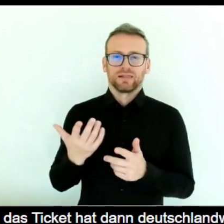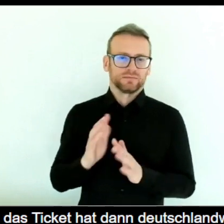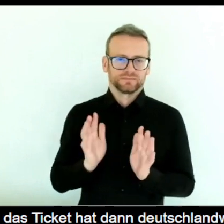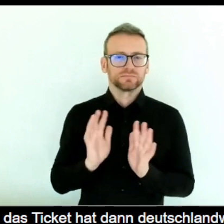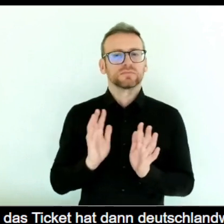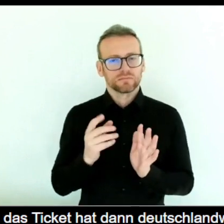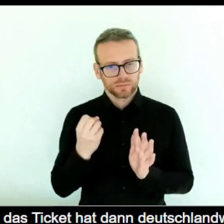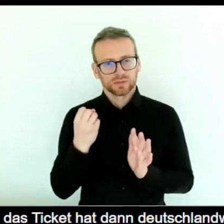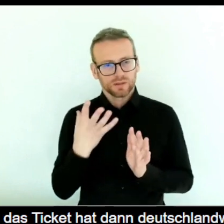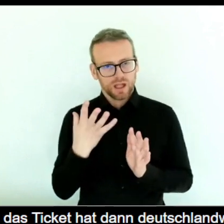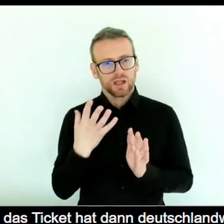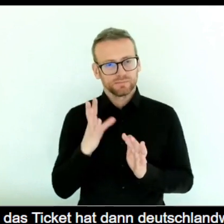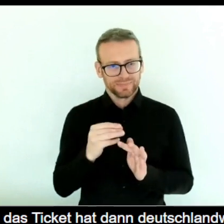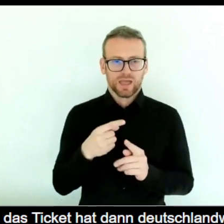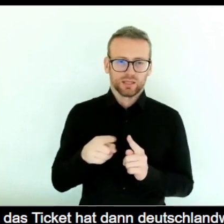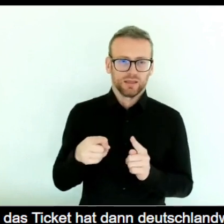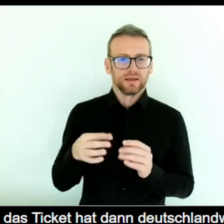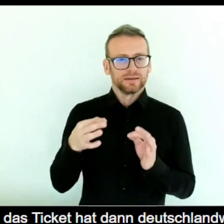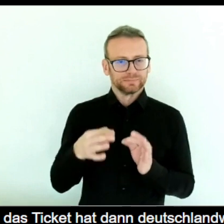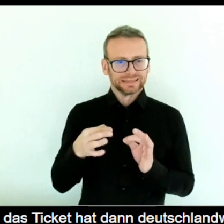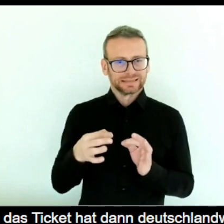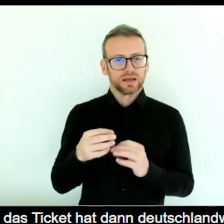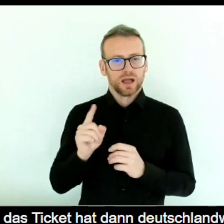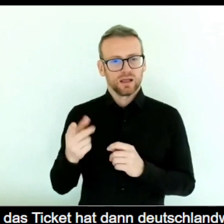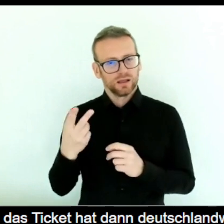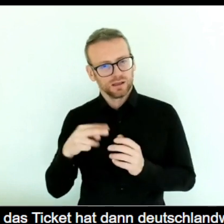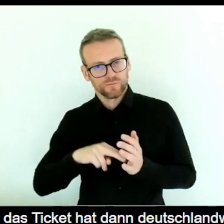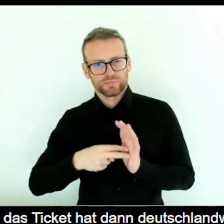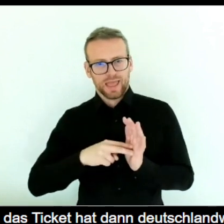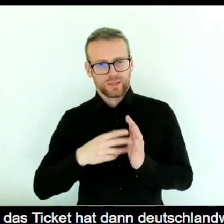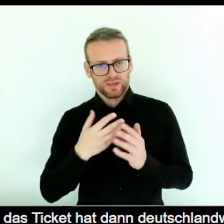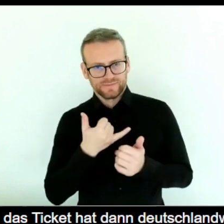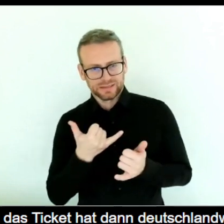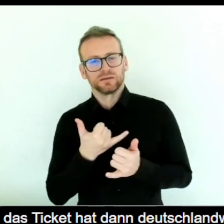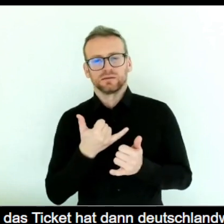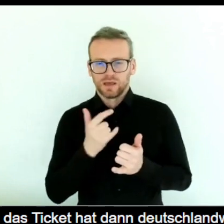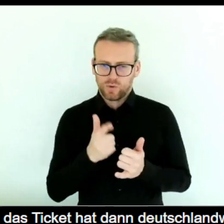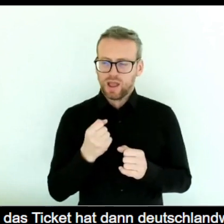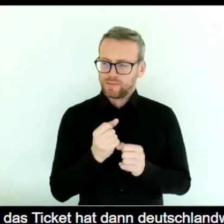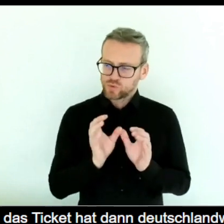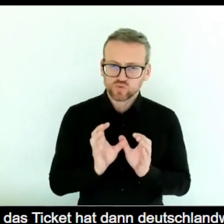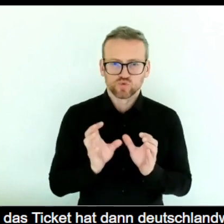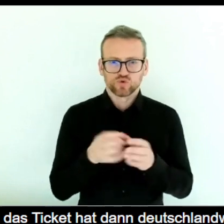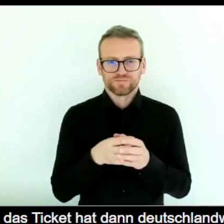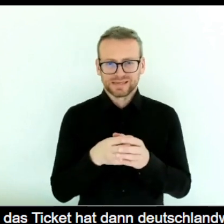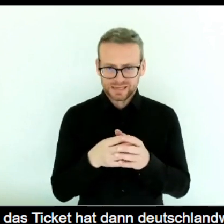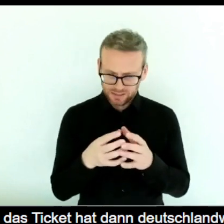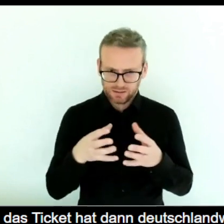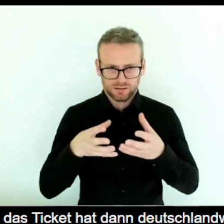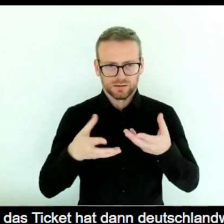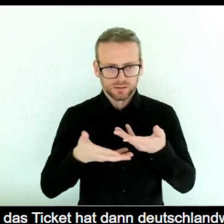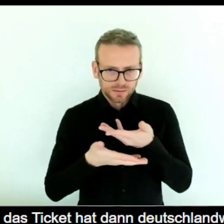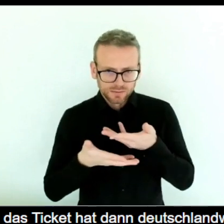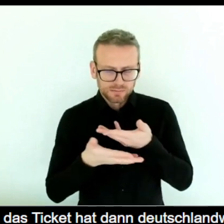aber es sind auch nur noch ein paar Wochen. Gelingt das? Kann der Bund diese offenen Fragen bis dahin klären? Was glauben Sie? Ja, wir